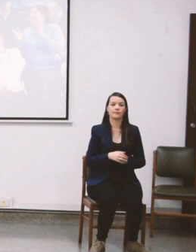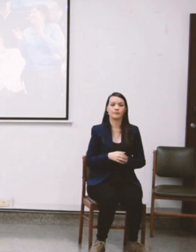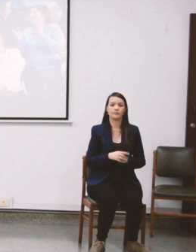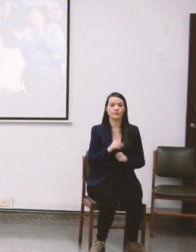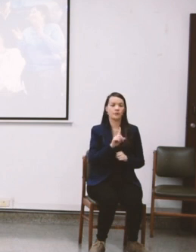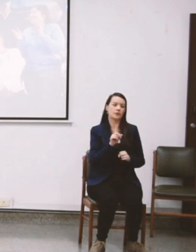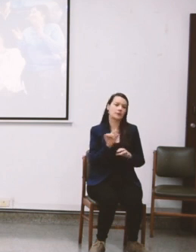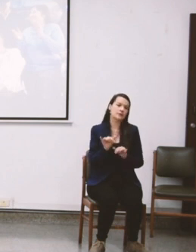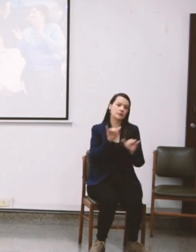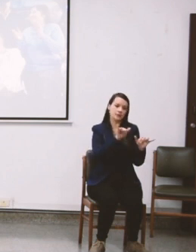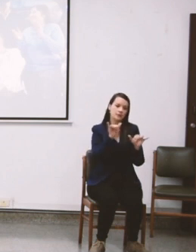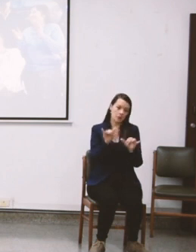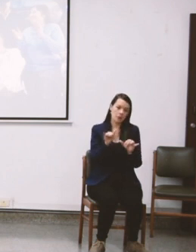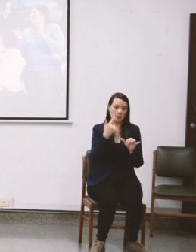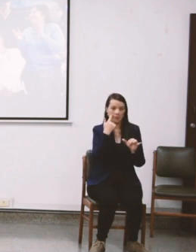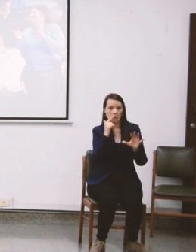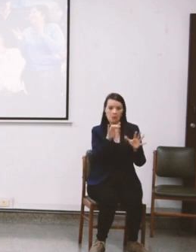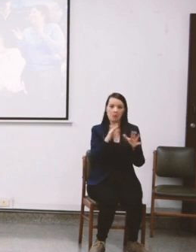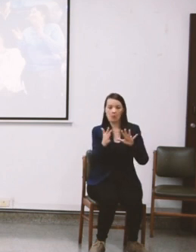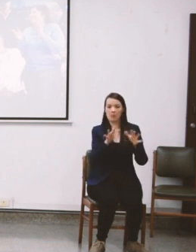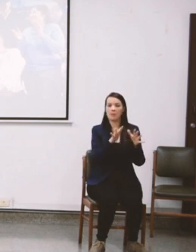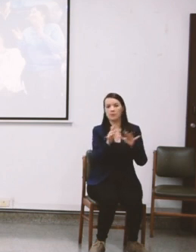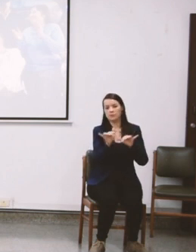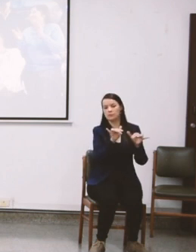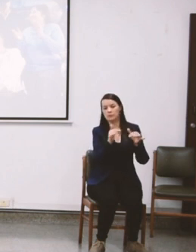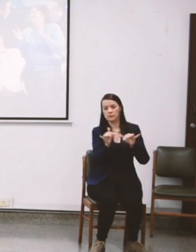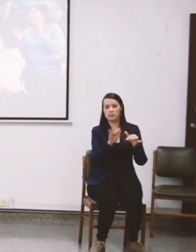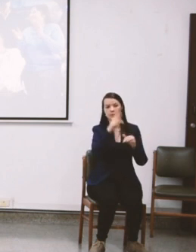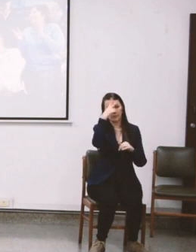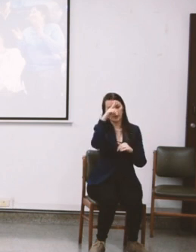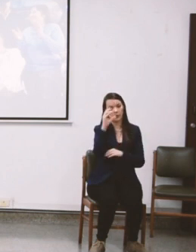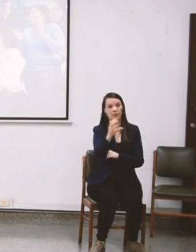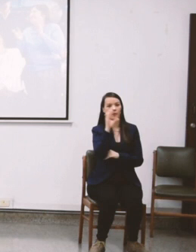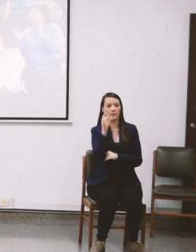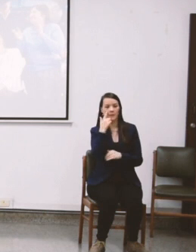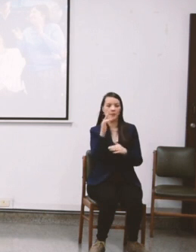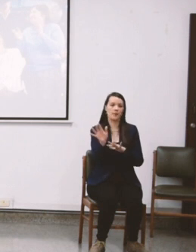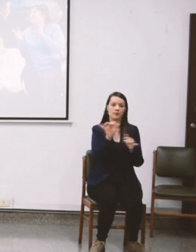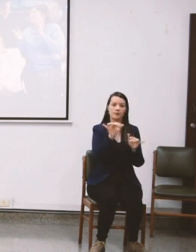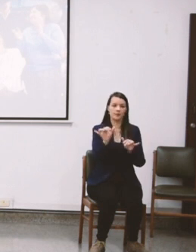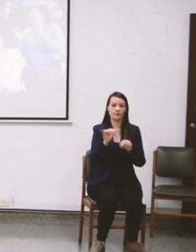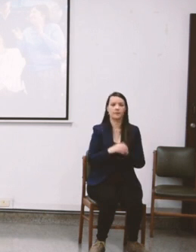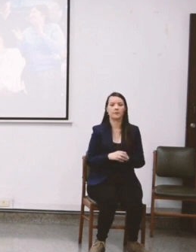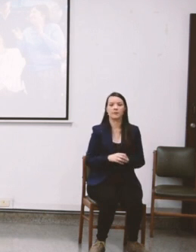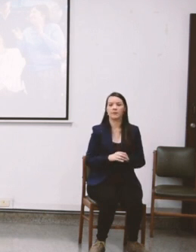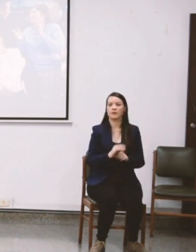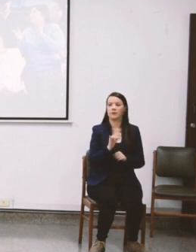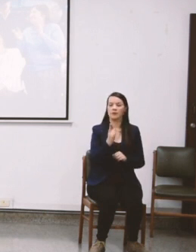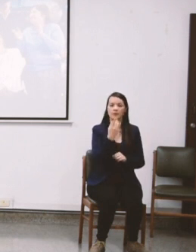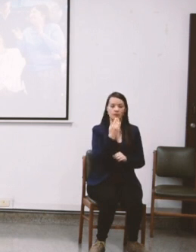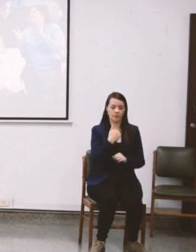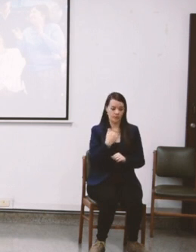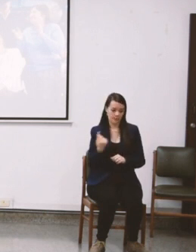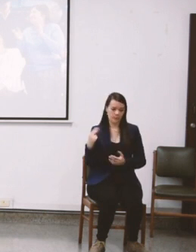de igual, pero sí con ciertas particularidades que digo, esto que yo veo y de repente,